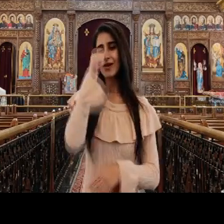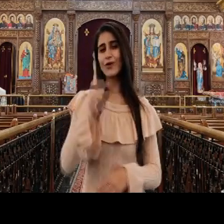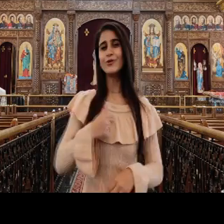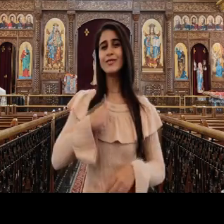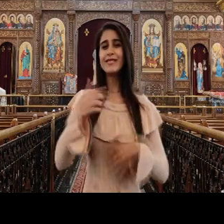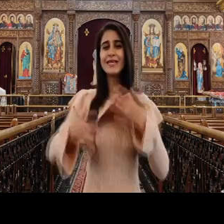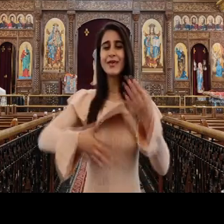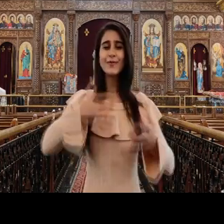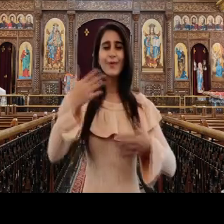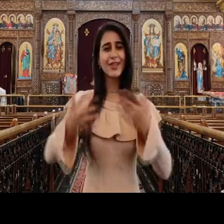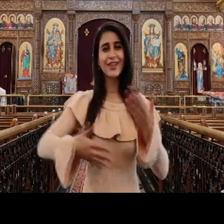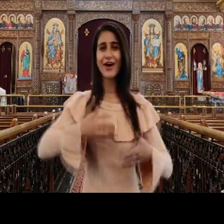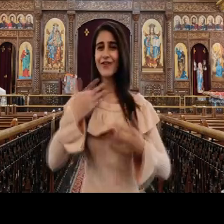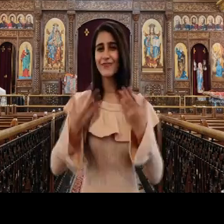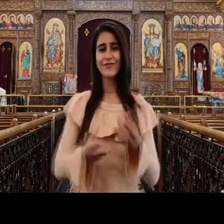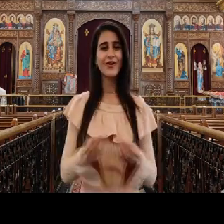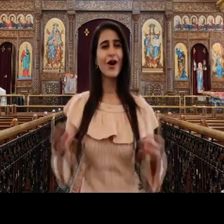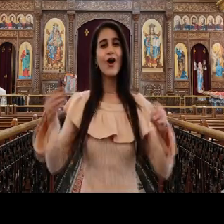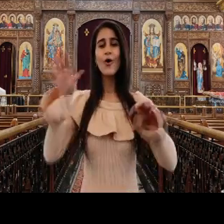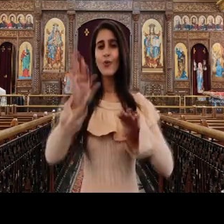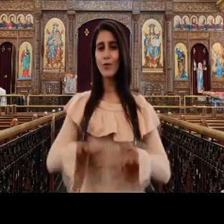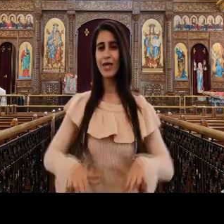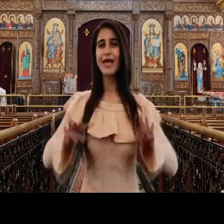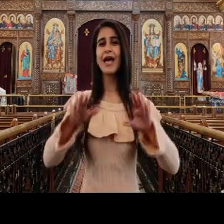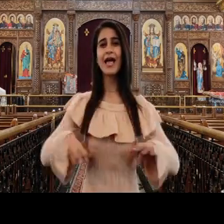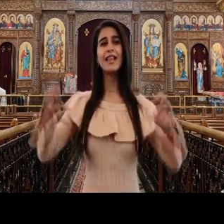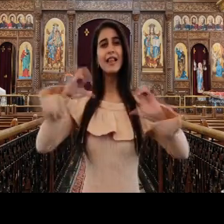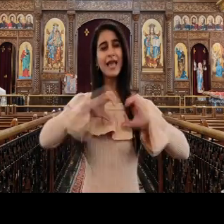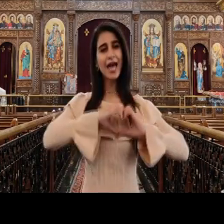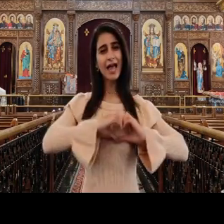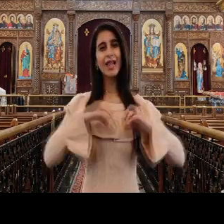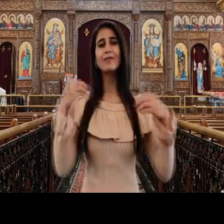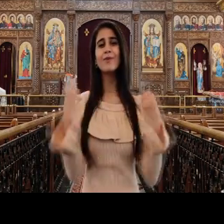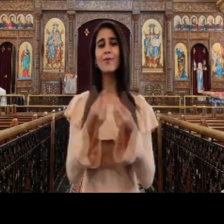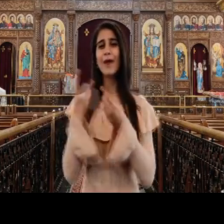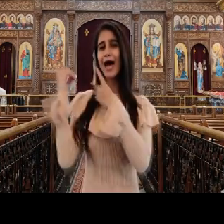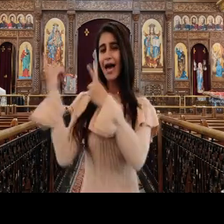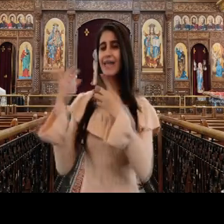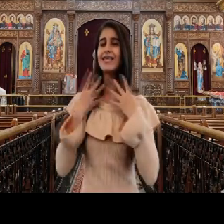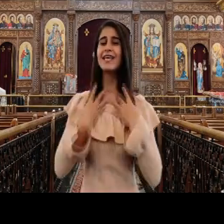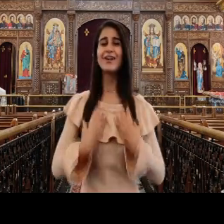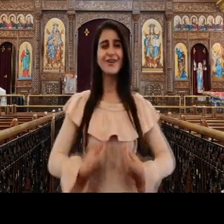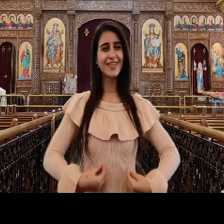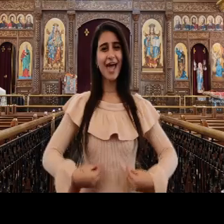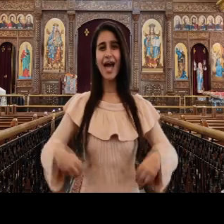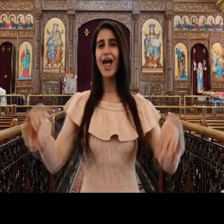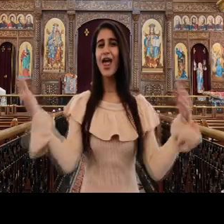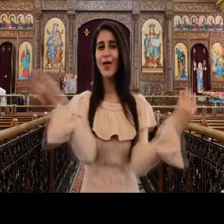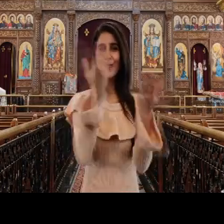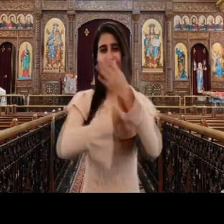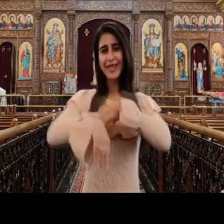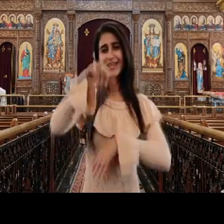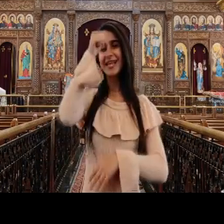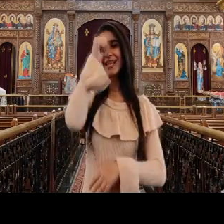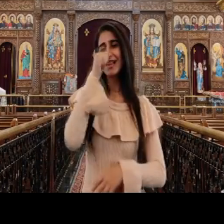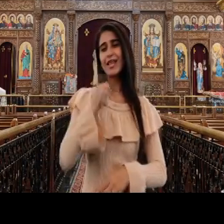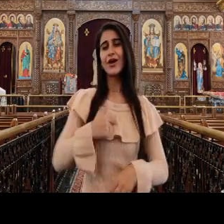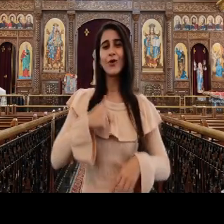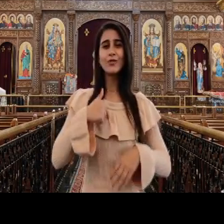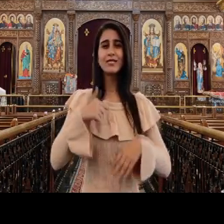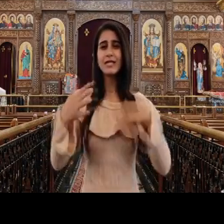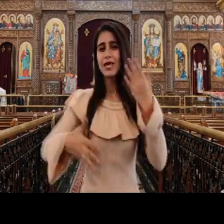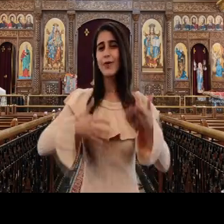بدل حزني بالافراح ويخلي قلبي معاك يرتاح،